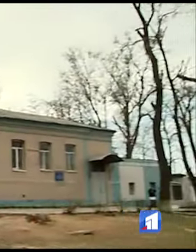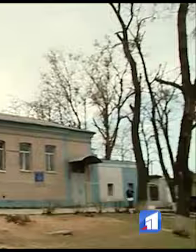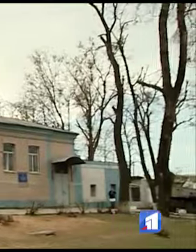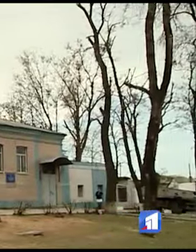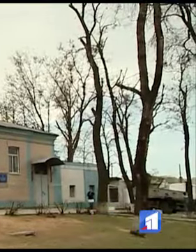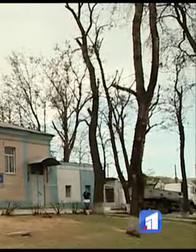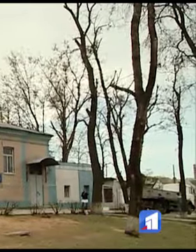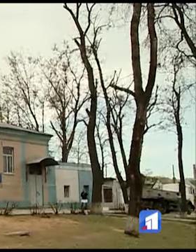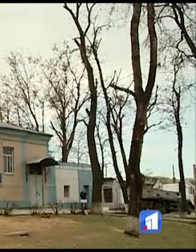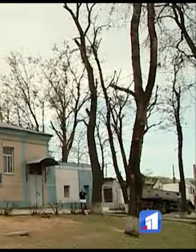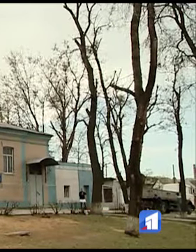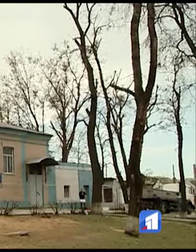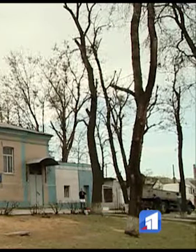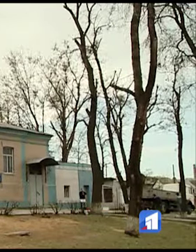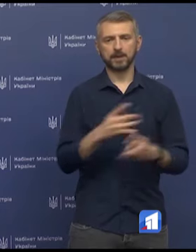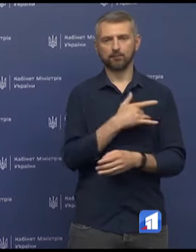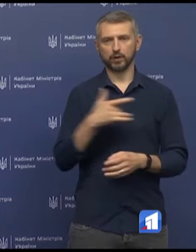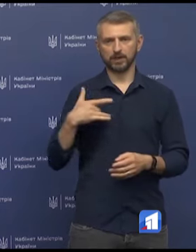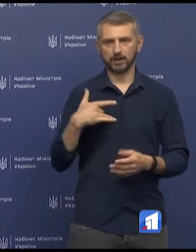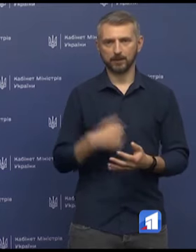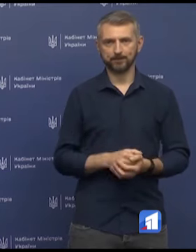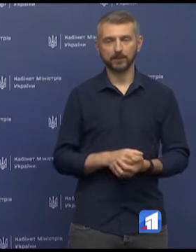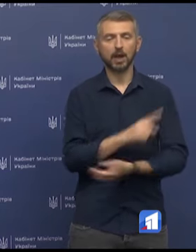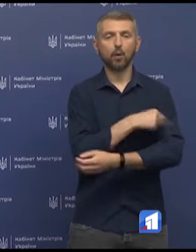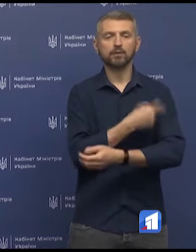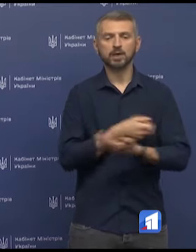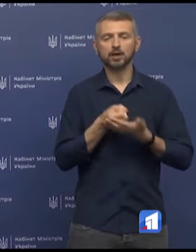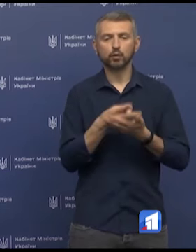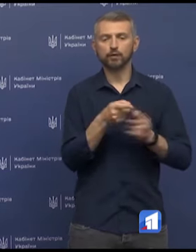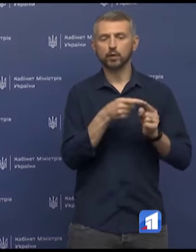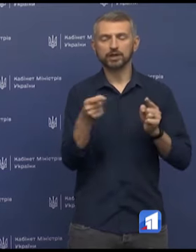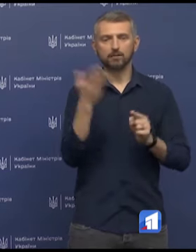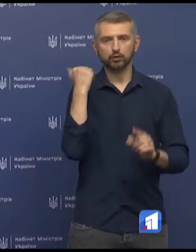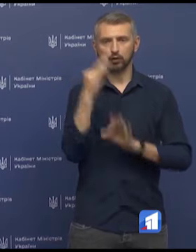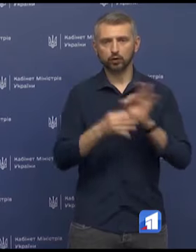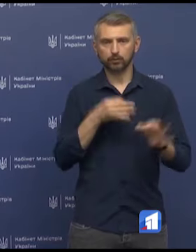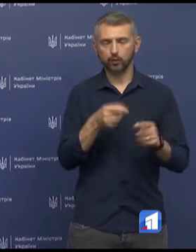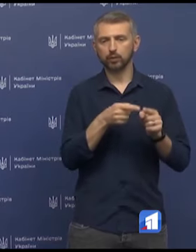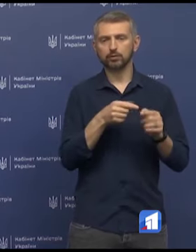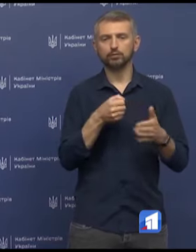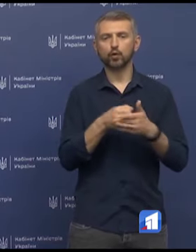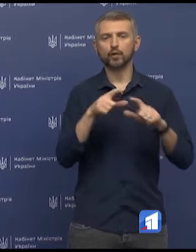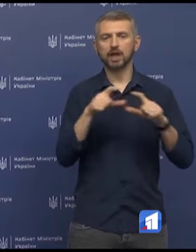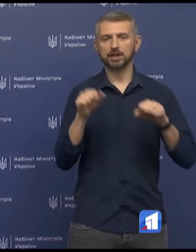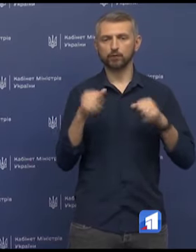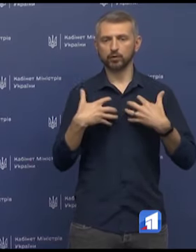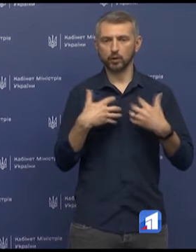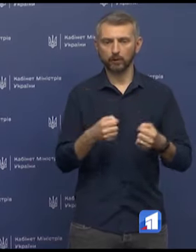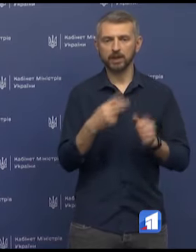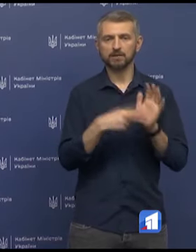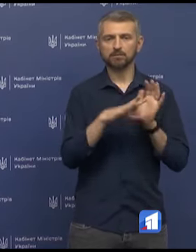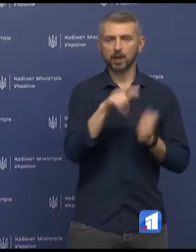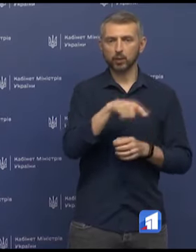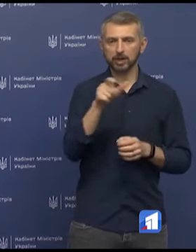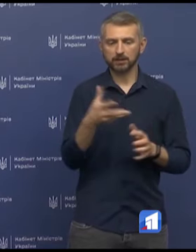923 людини, з них 145 дітей. Госпіталізовано за минулу добу до закладів охорони здоров'я 75 осіб, з